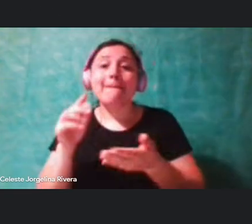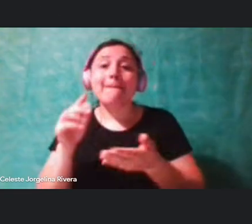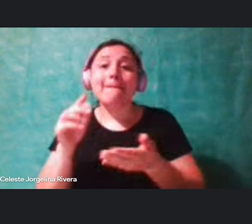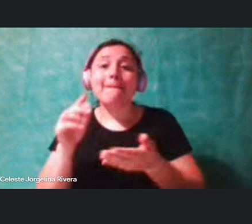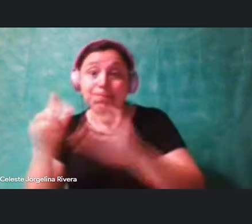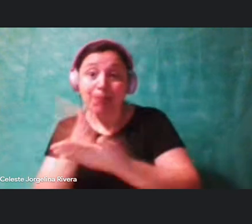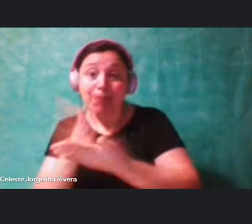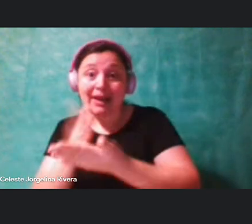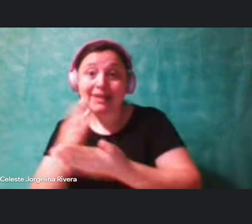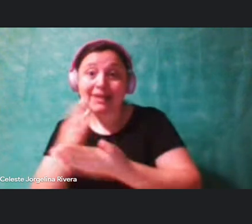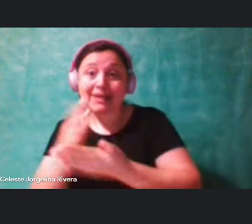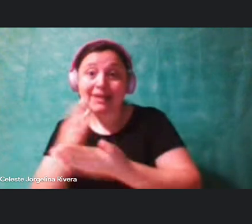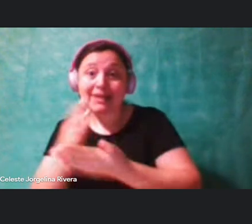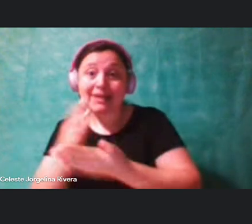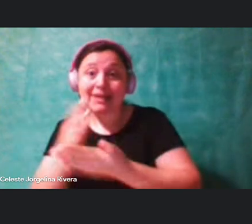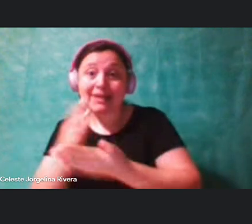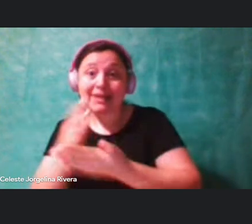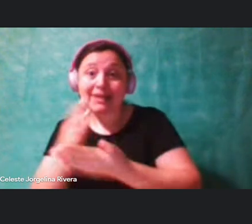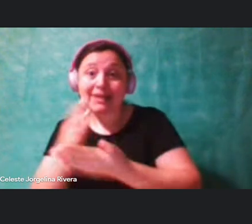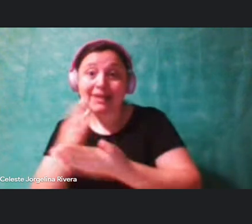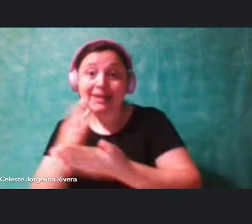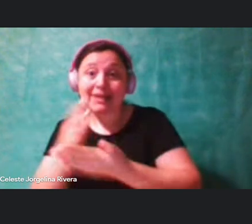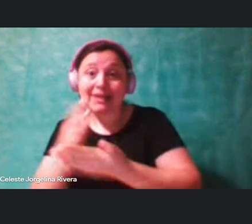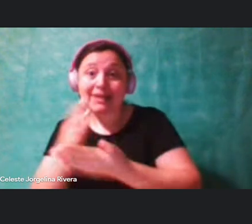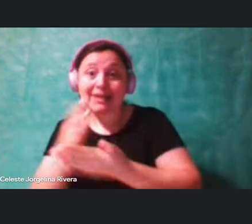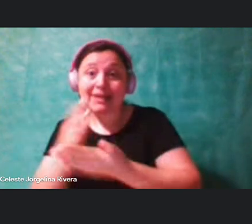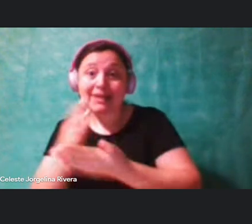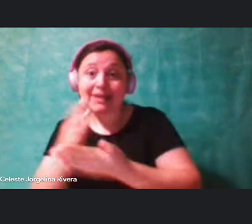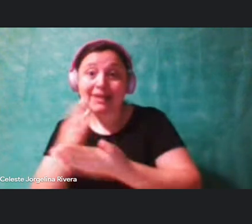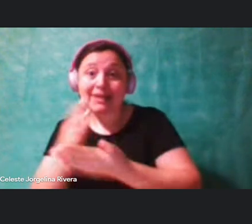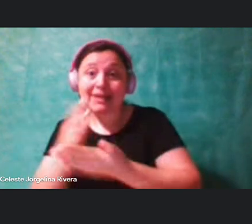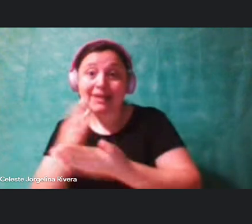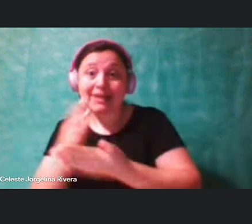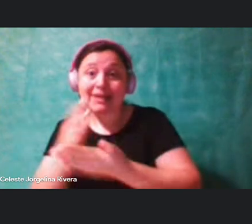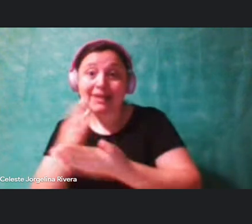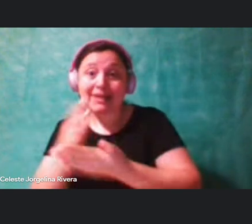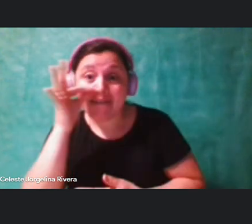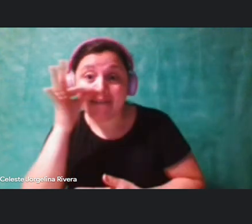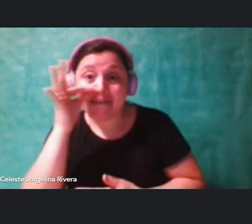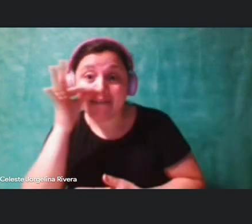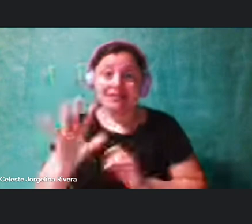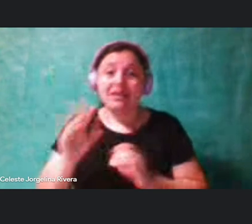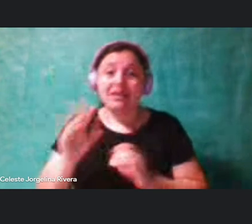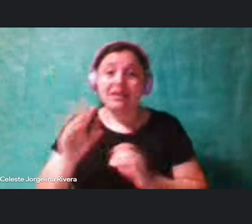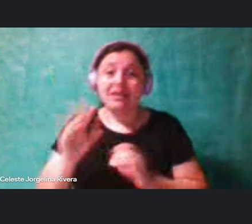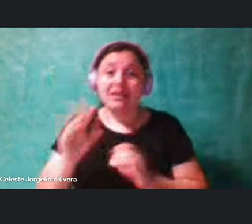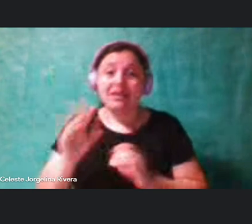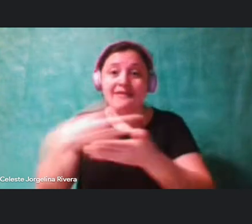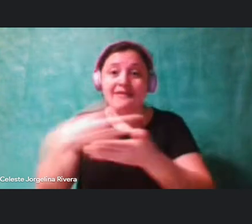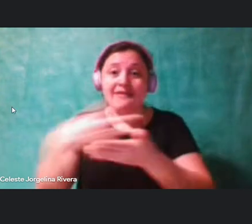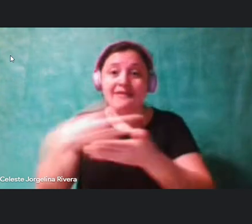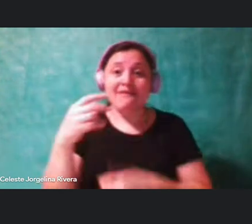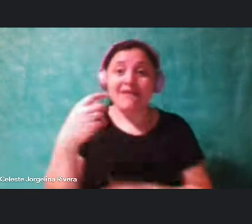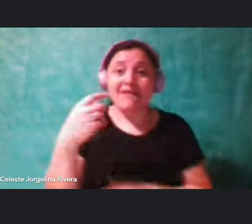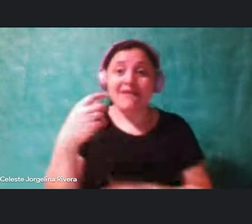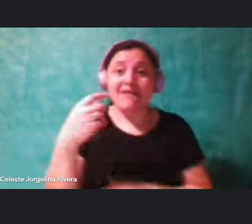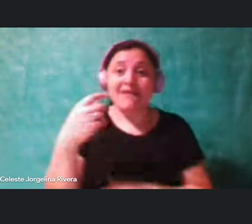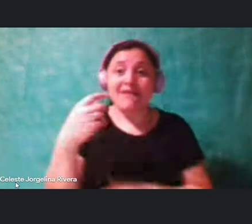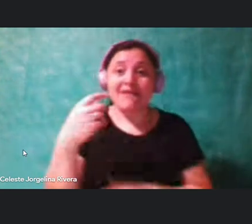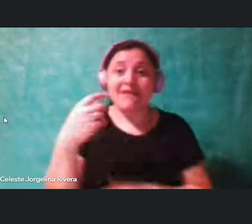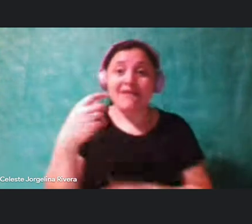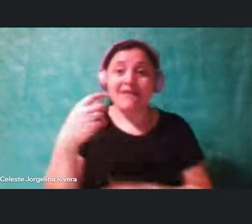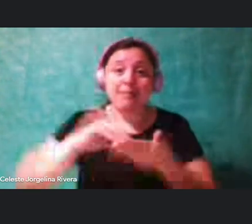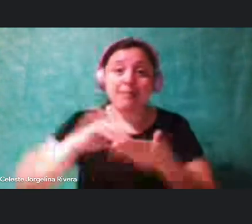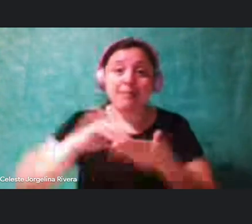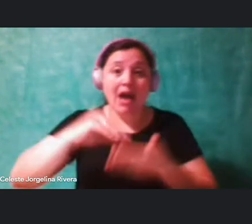dice tabla 3, que tiene este título, y el de la 20 es el que dice tabla 4. Esto lo van a hacer de